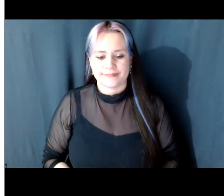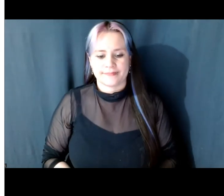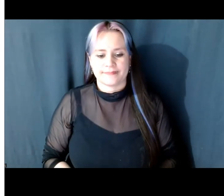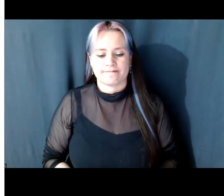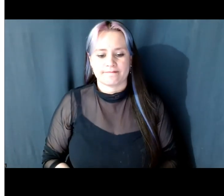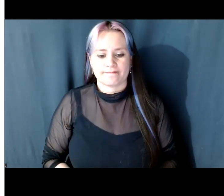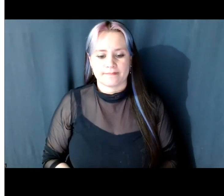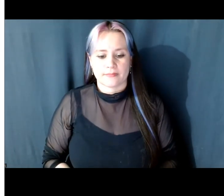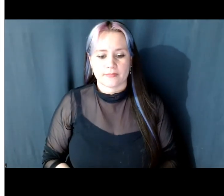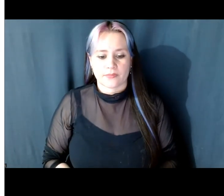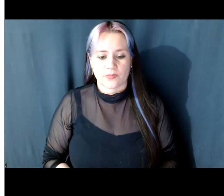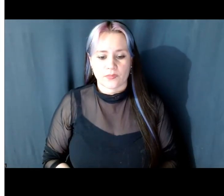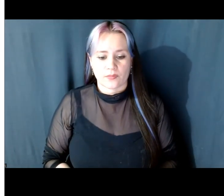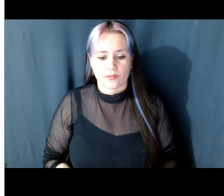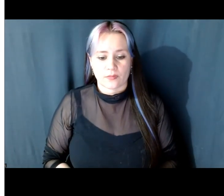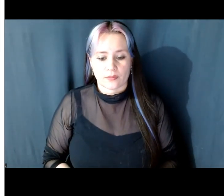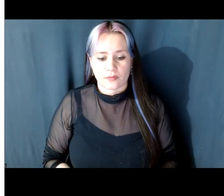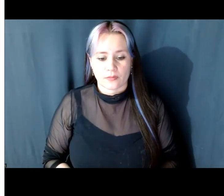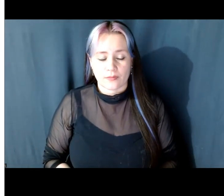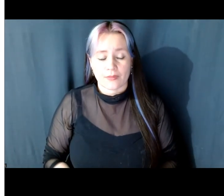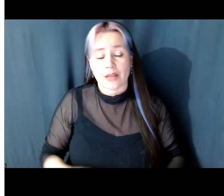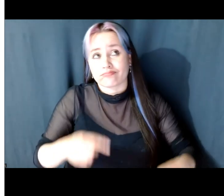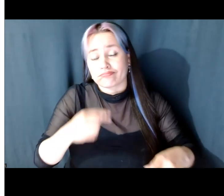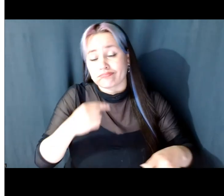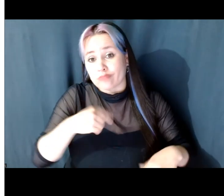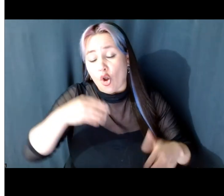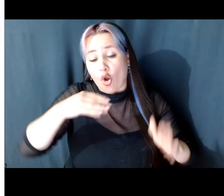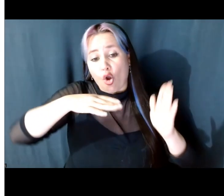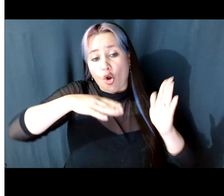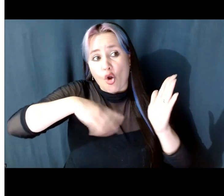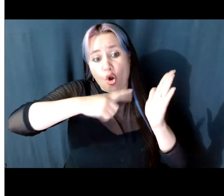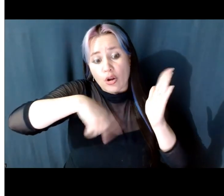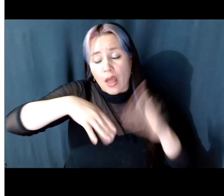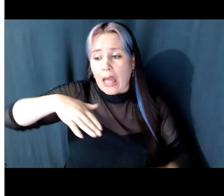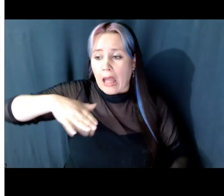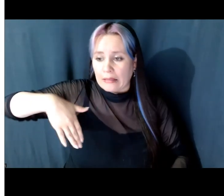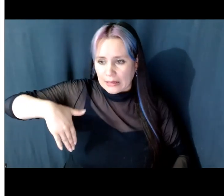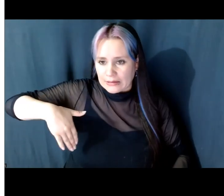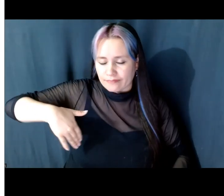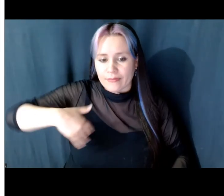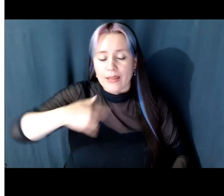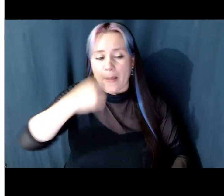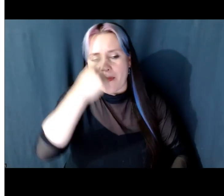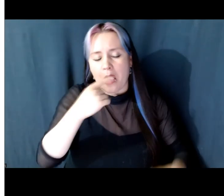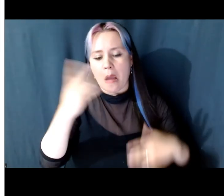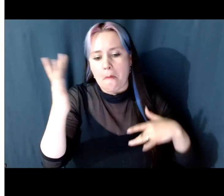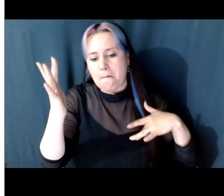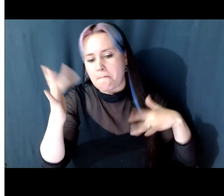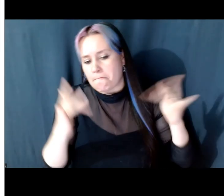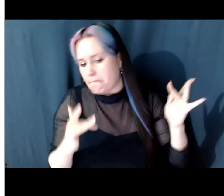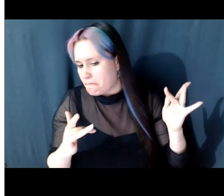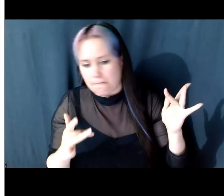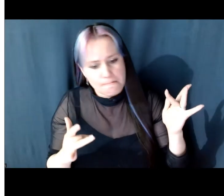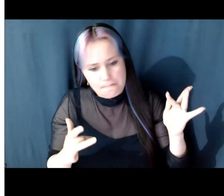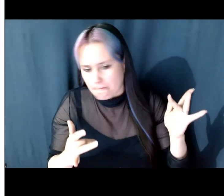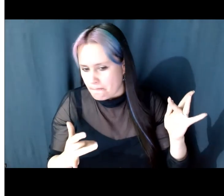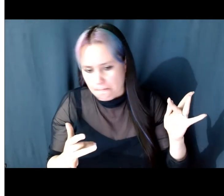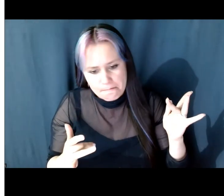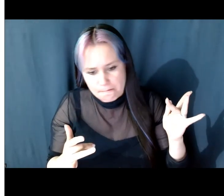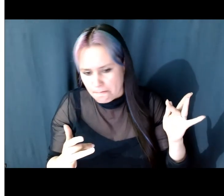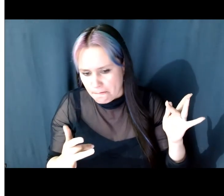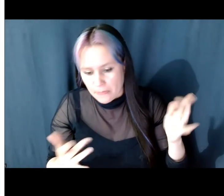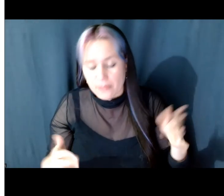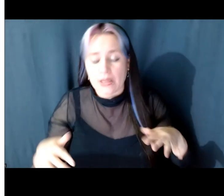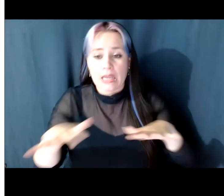ven afectados ya que no estarán realmente incluidos en los escenarios pedagógicos y estarán venados en su derecho fundamental a